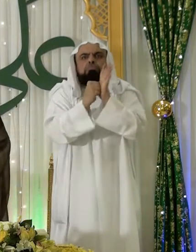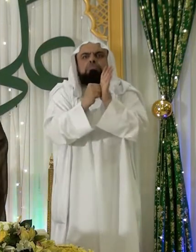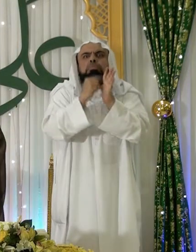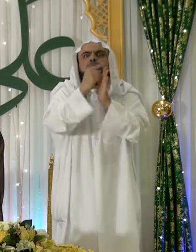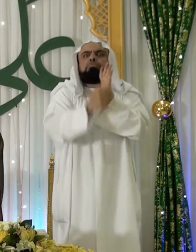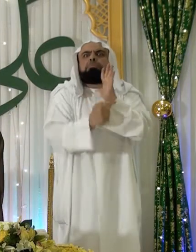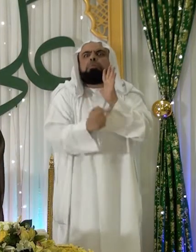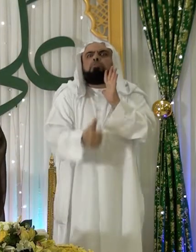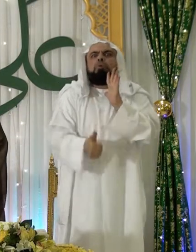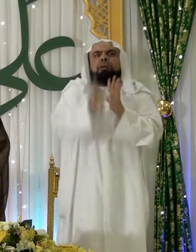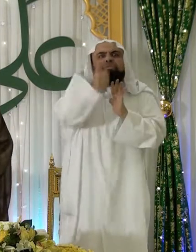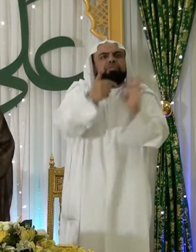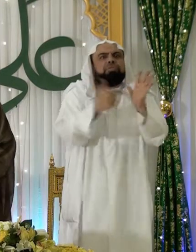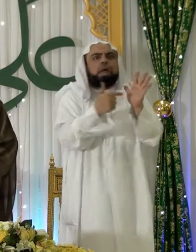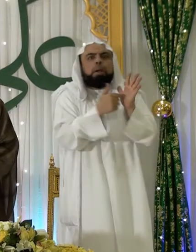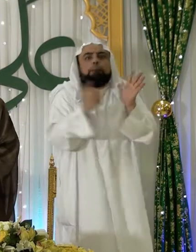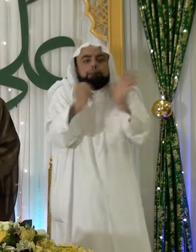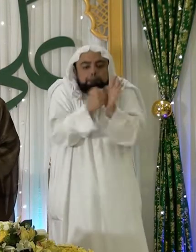كذلك.